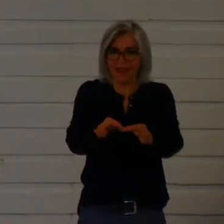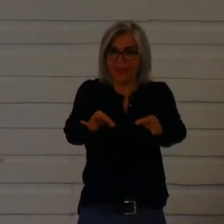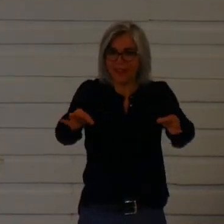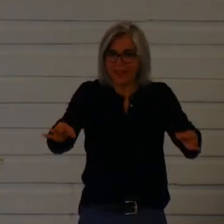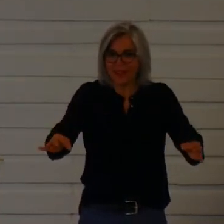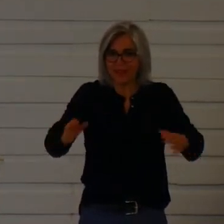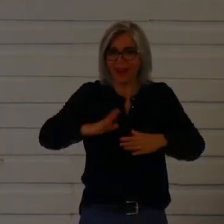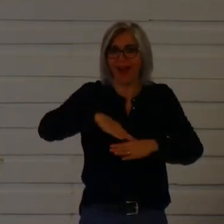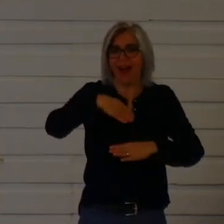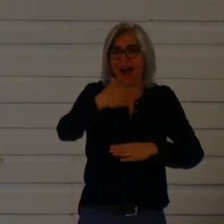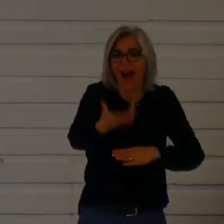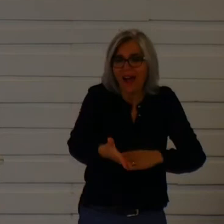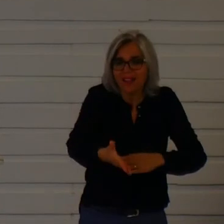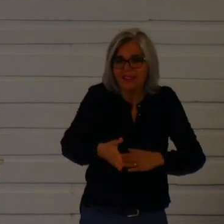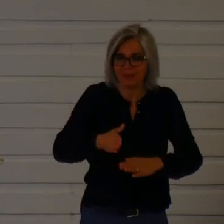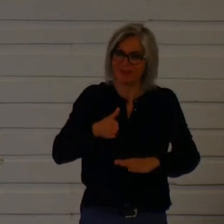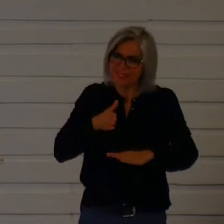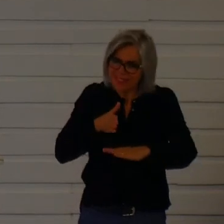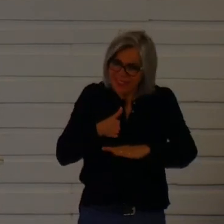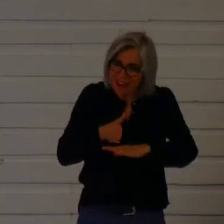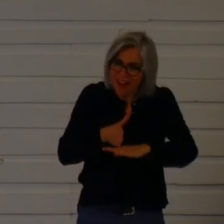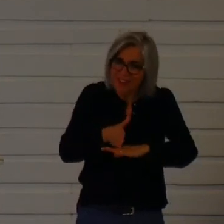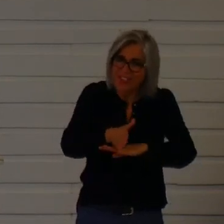che Gesù sapeva che ci sarebbe stata una tempesta?